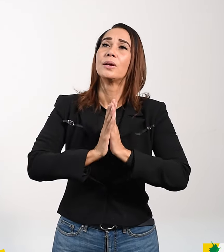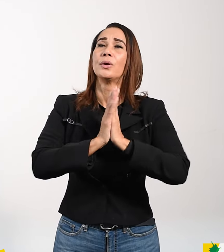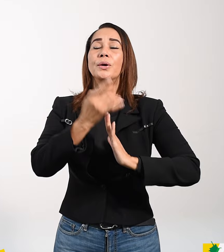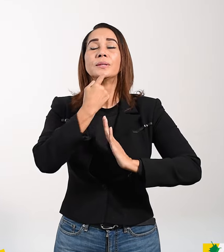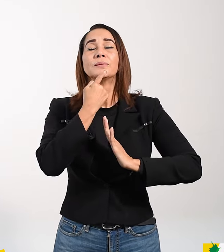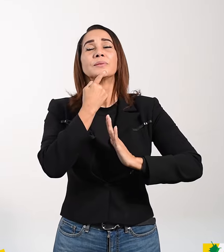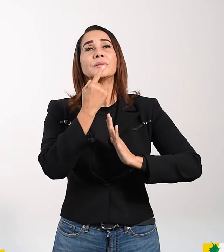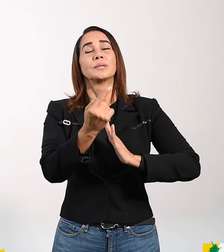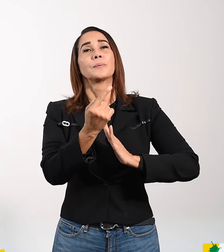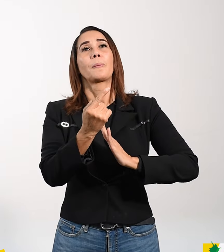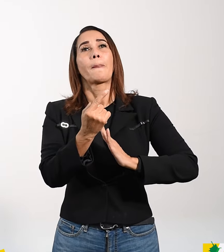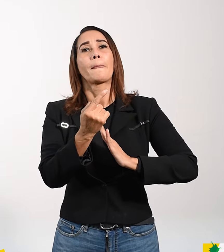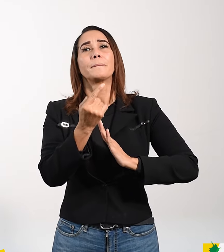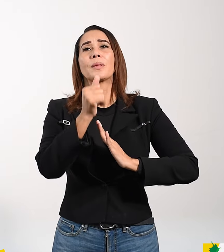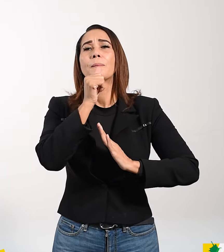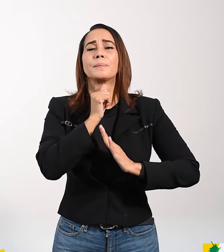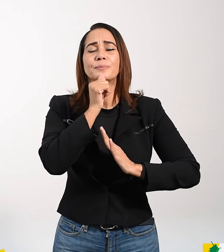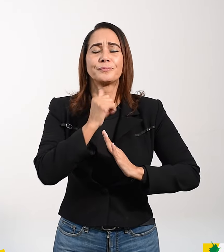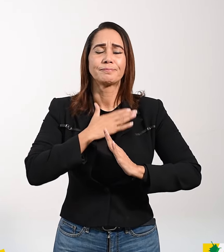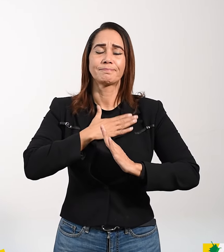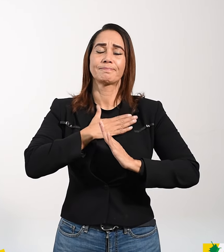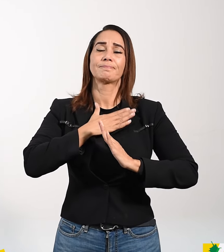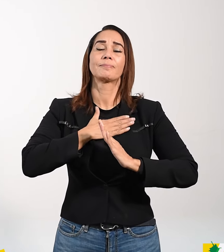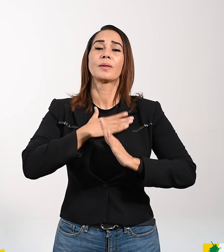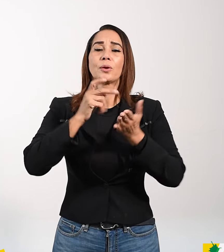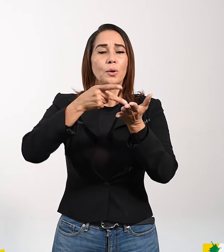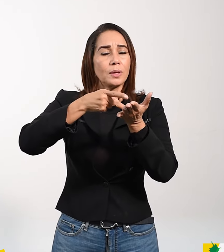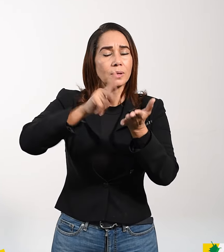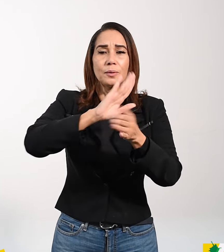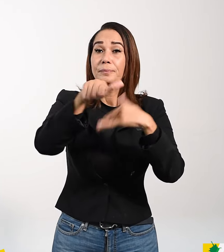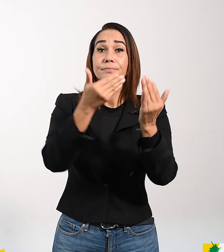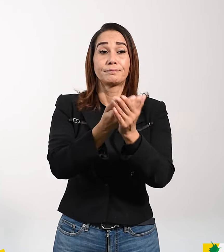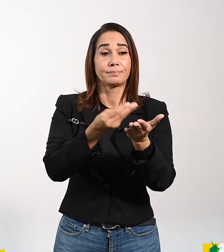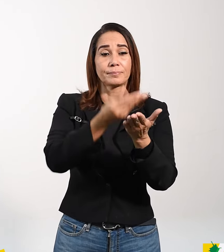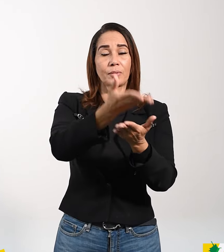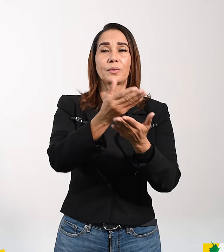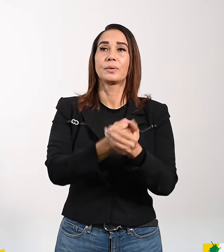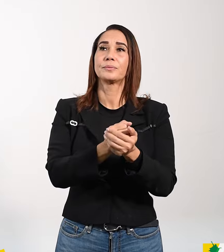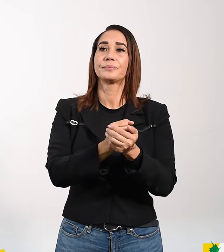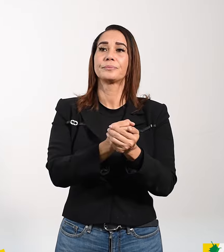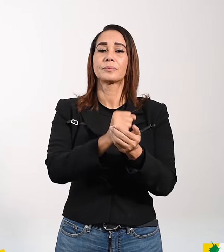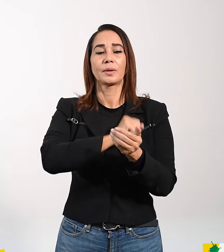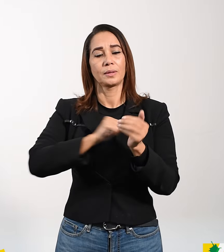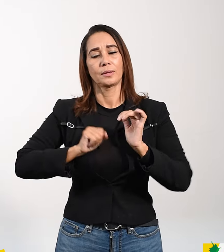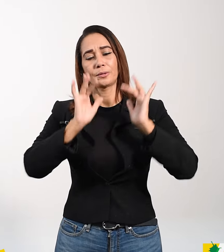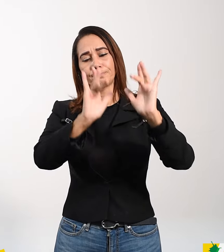Ten paciencia conmigo y te lo pagaré todo El Señor tuvo lástima de aquel empleado